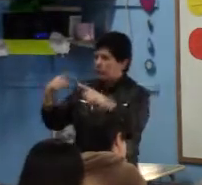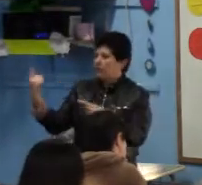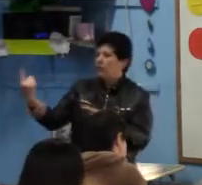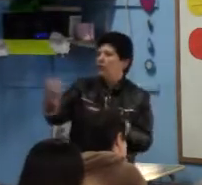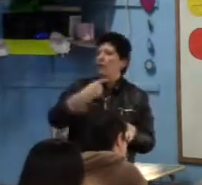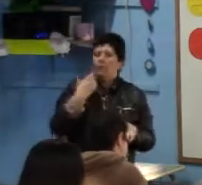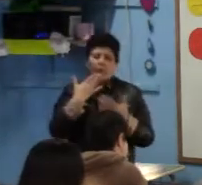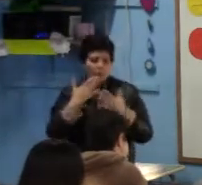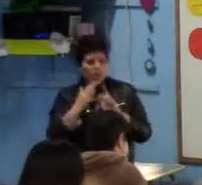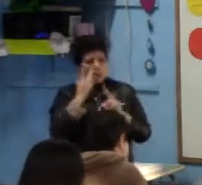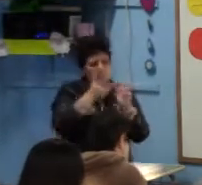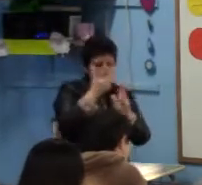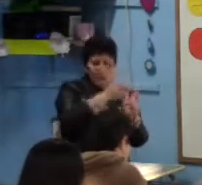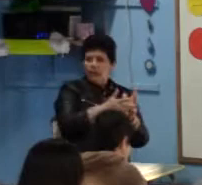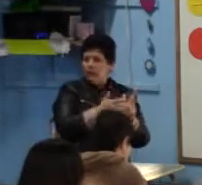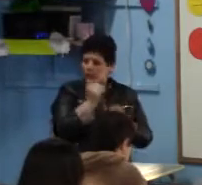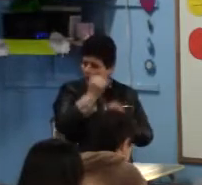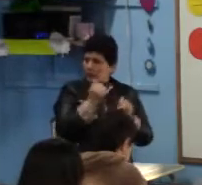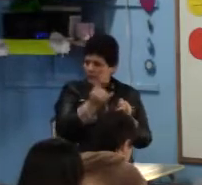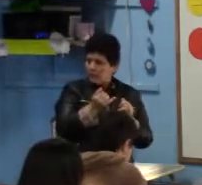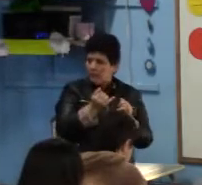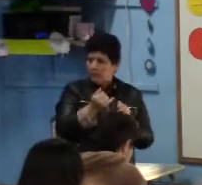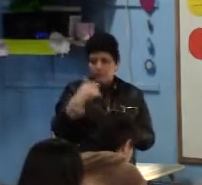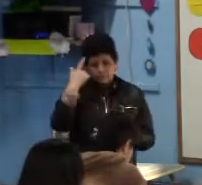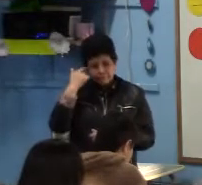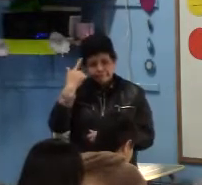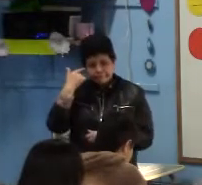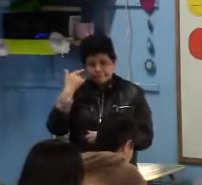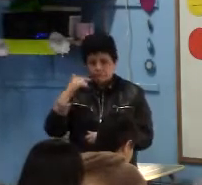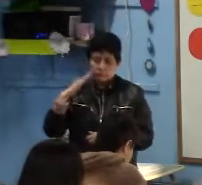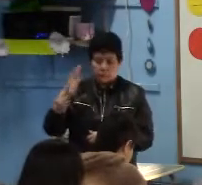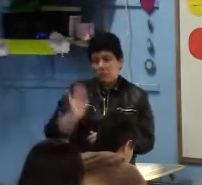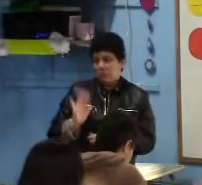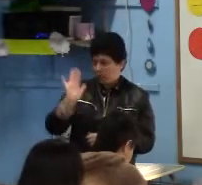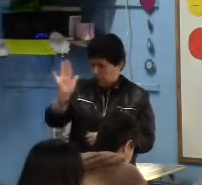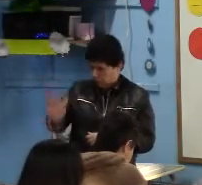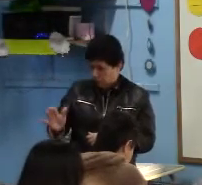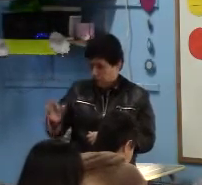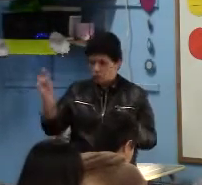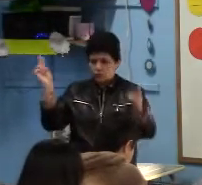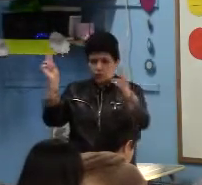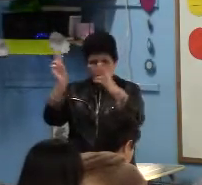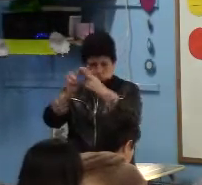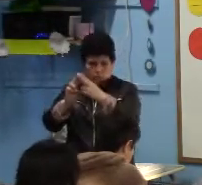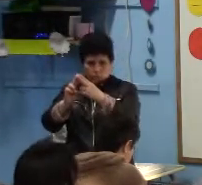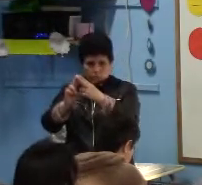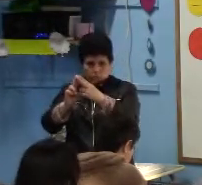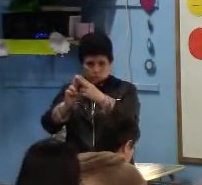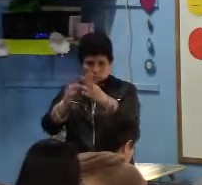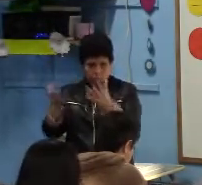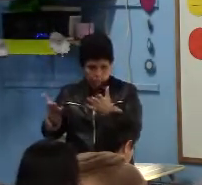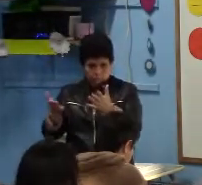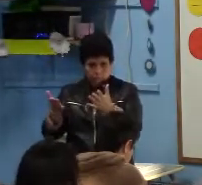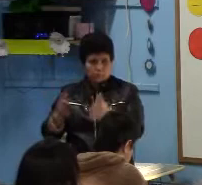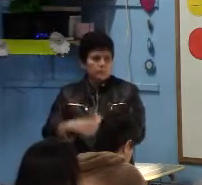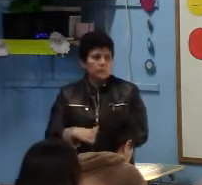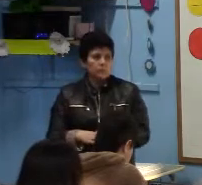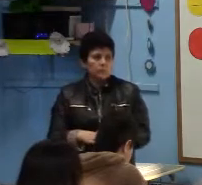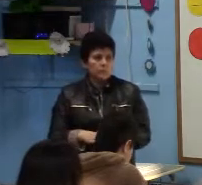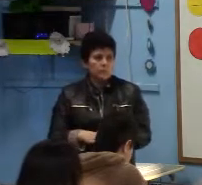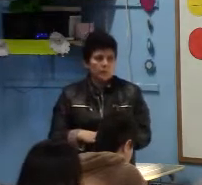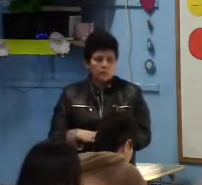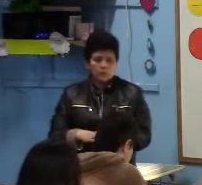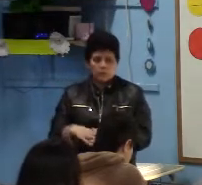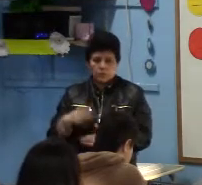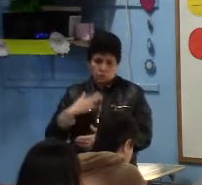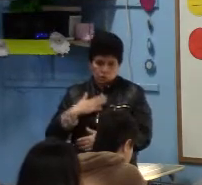¿no? Quizás en otro encuentro podamos saber más de ustedes para saber